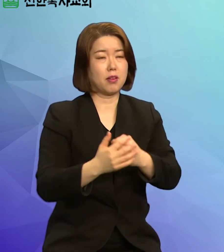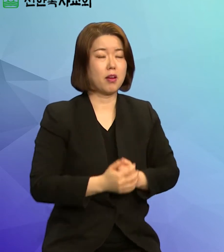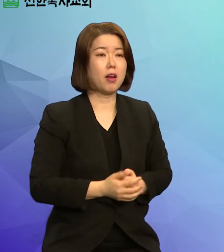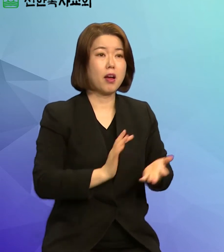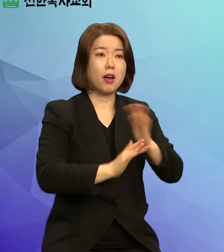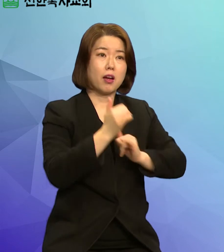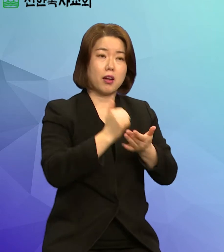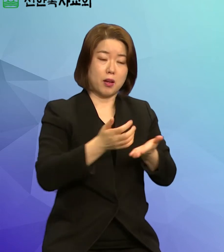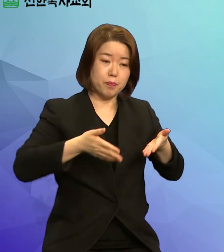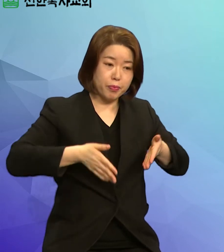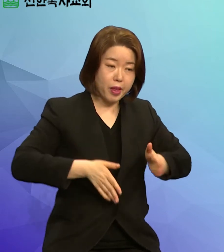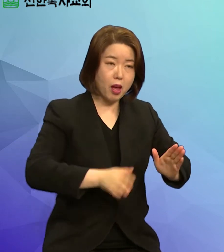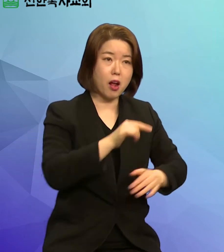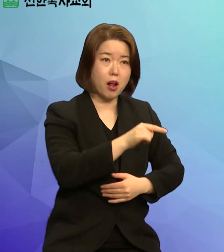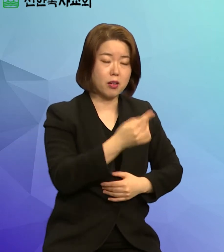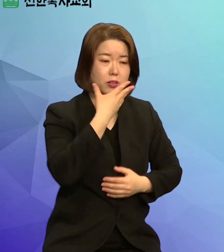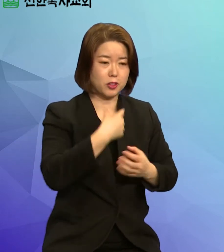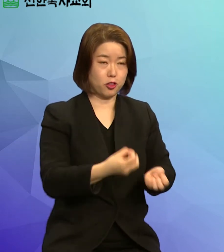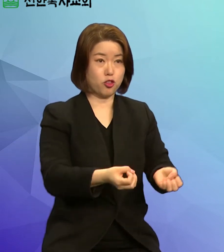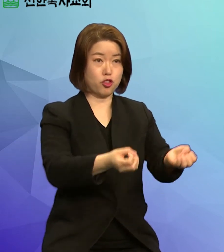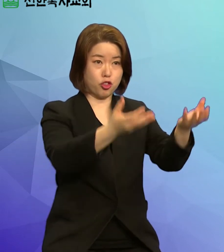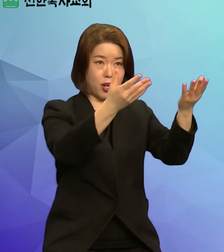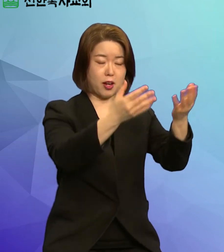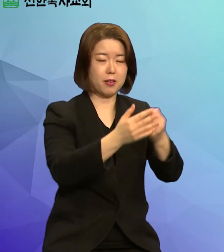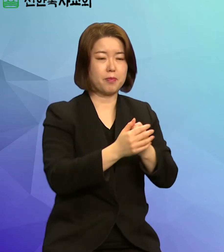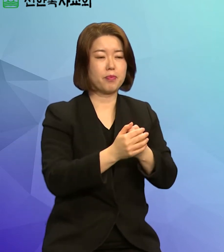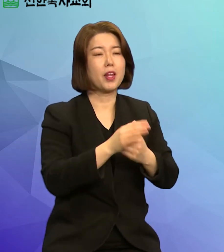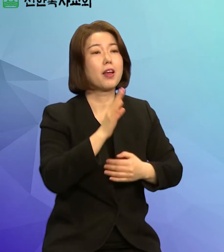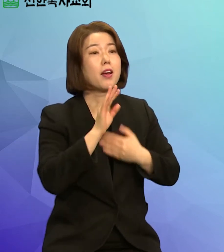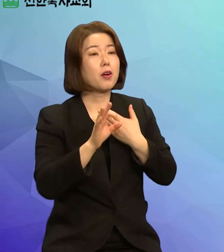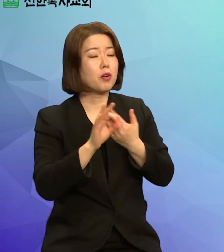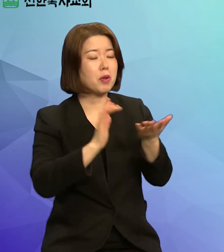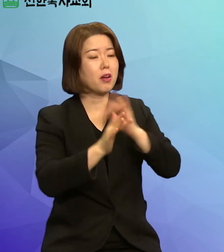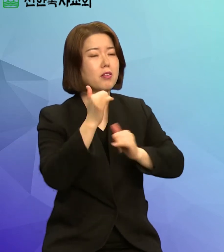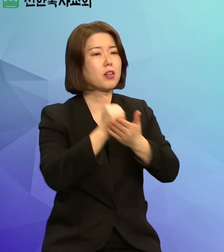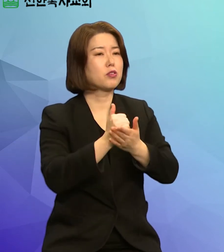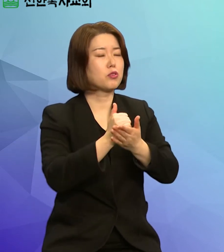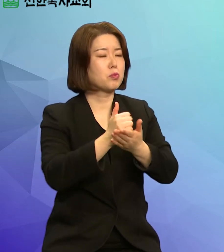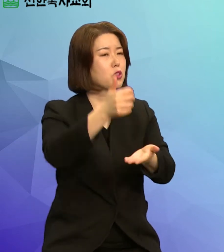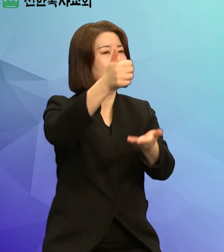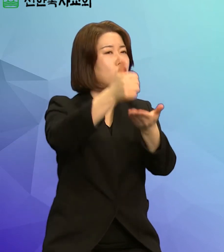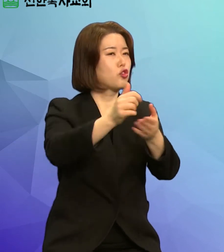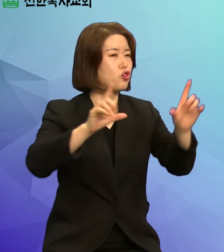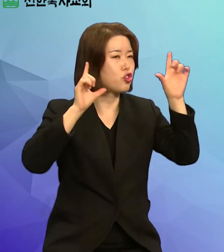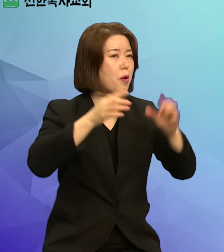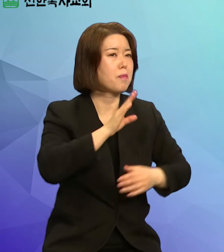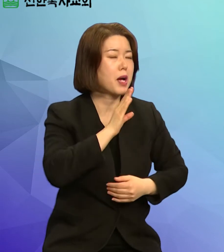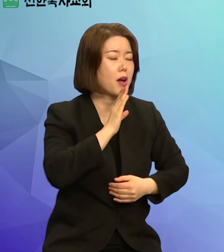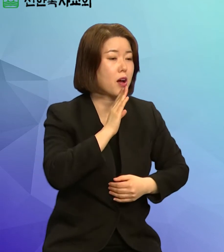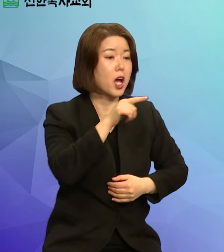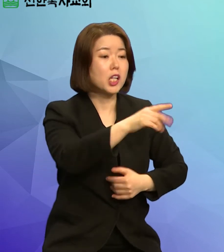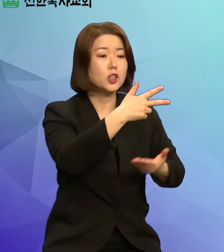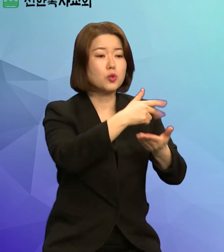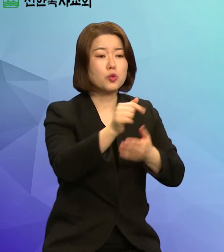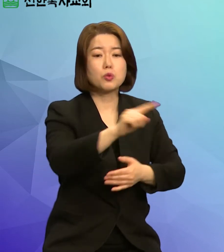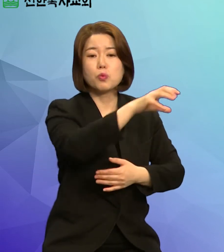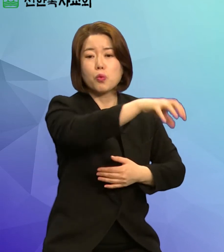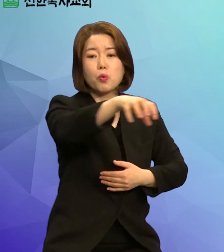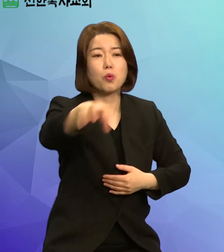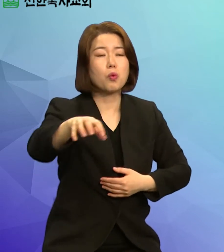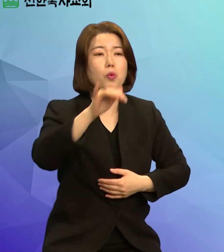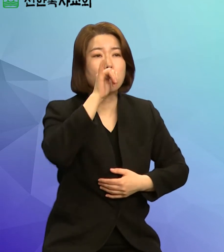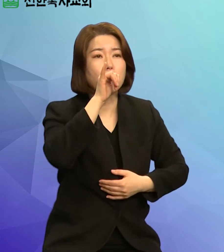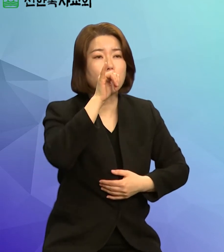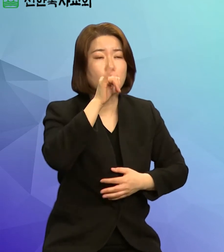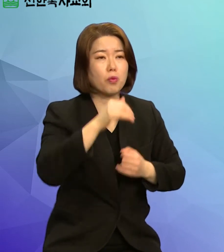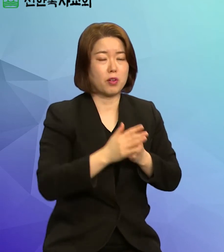예수님의 태어나심을 축하하면 예수님이 주인공이어야 하지요. 그 주님이 어디 계시냐 하는 겁니다. 오래전